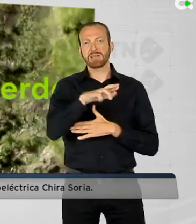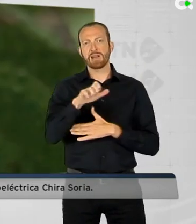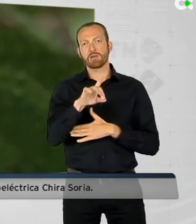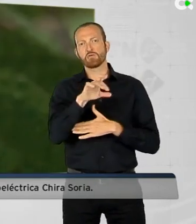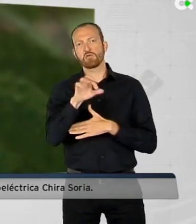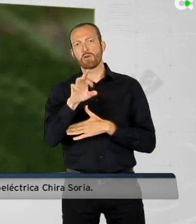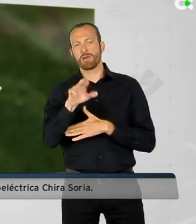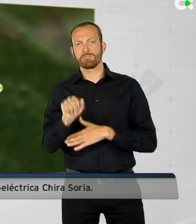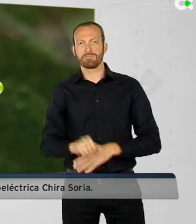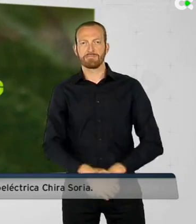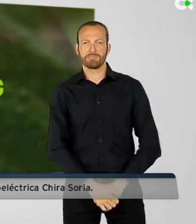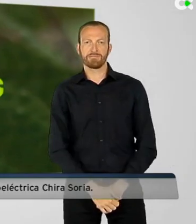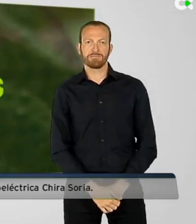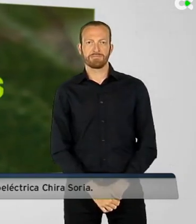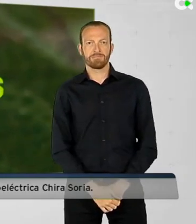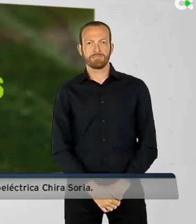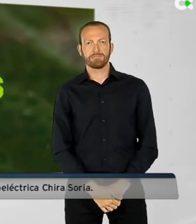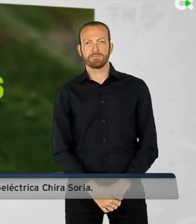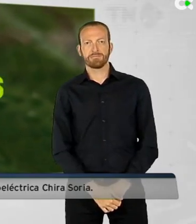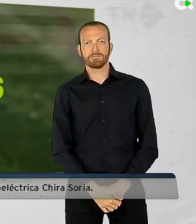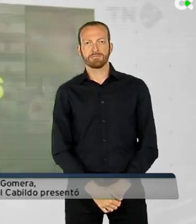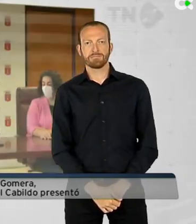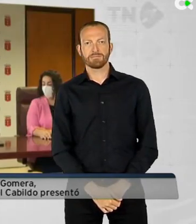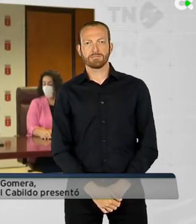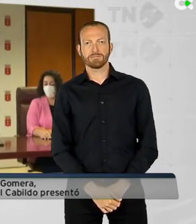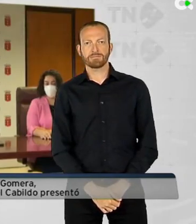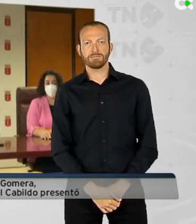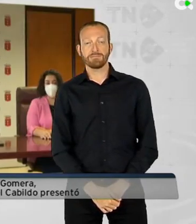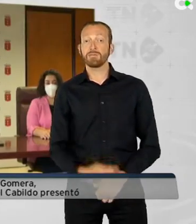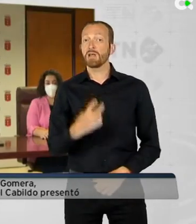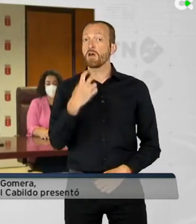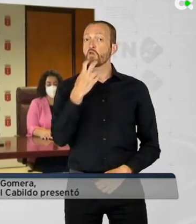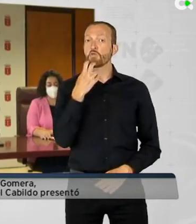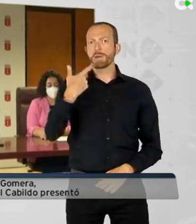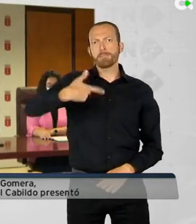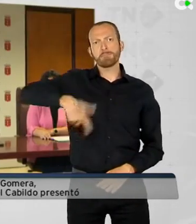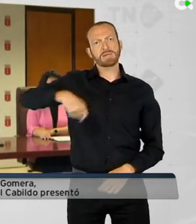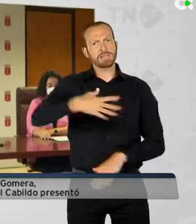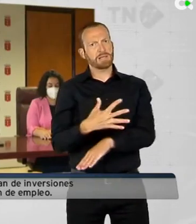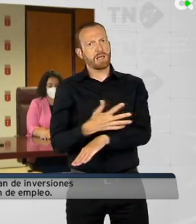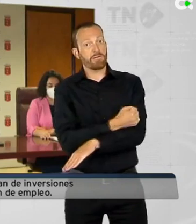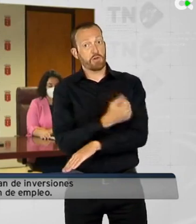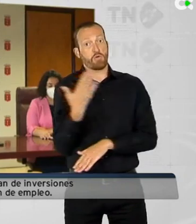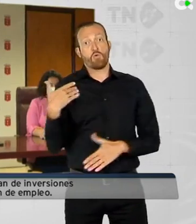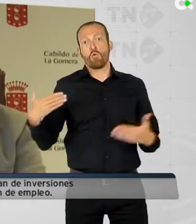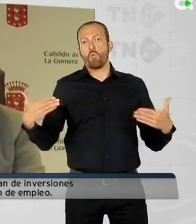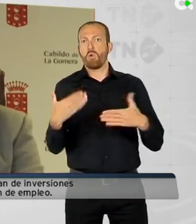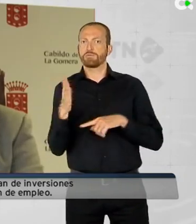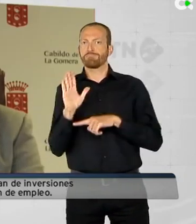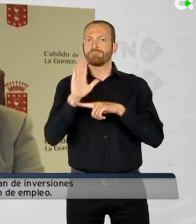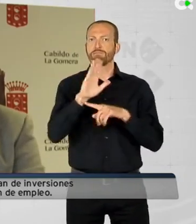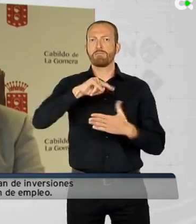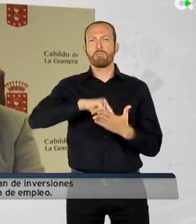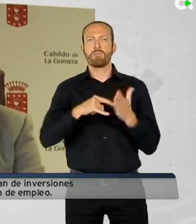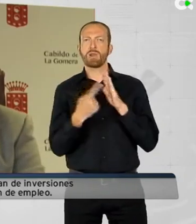mitad de la energía de Gran Canaria sea renovable en el año 2026. En La Gomera, el presidente del Cabildo presentó el jueves un plan